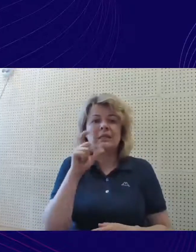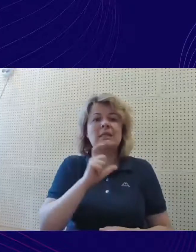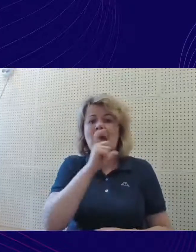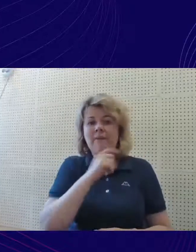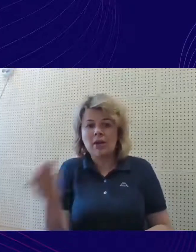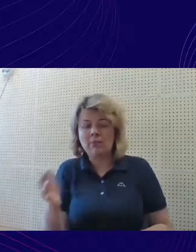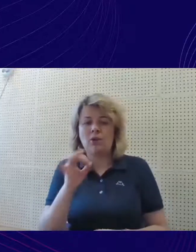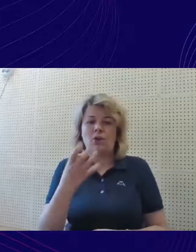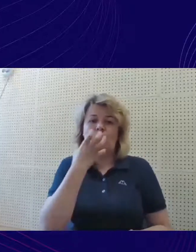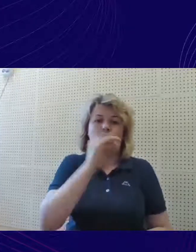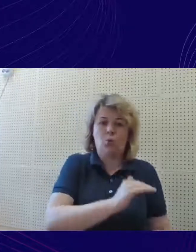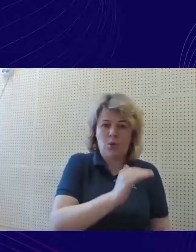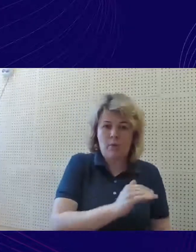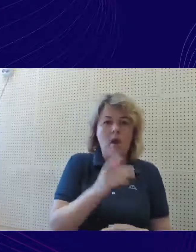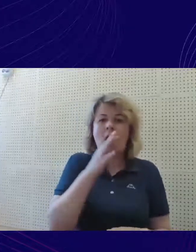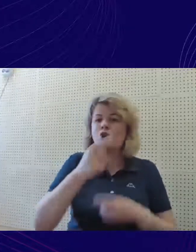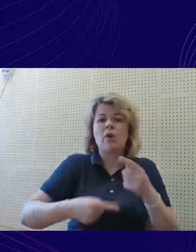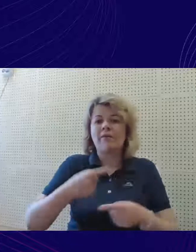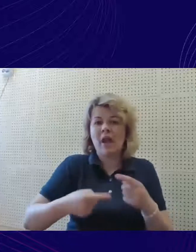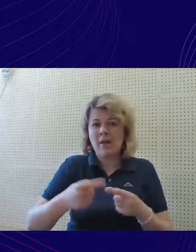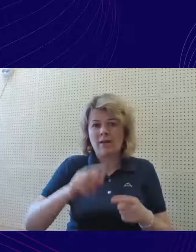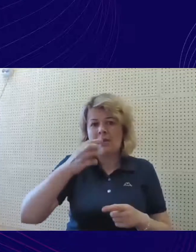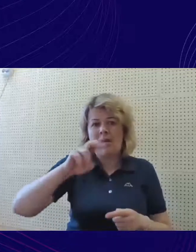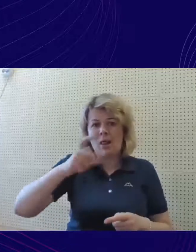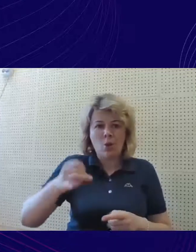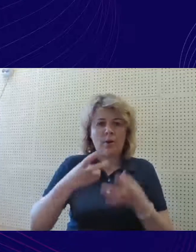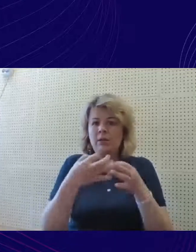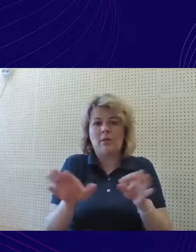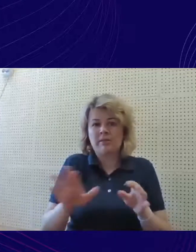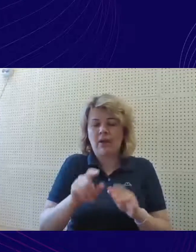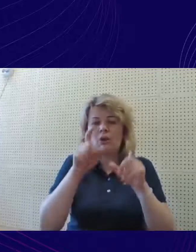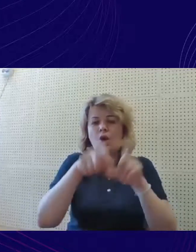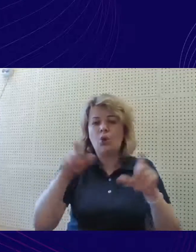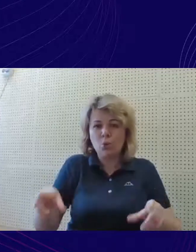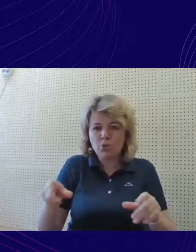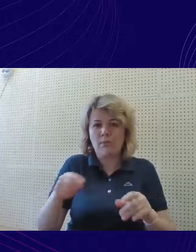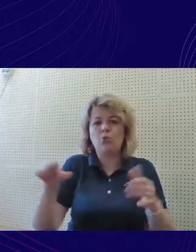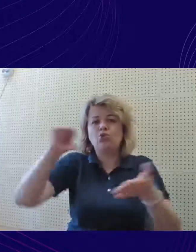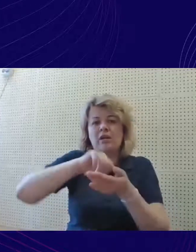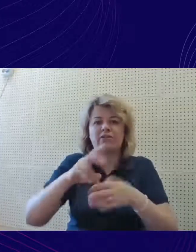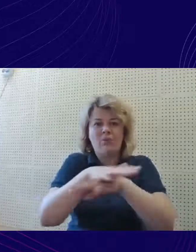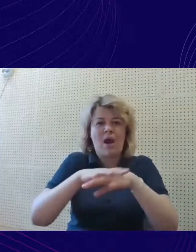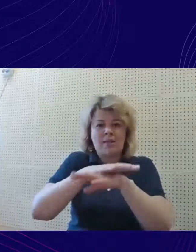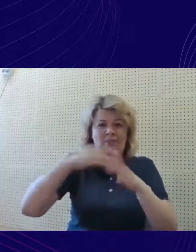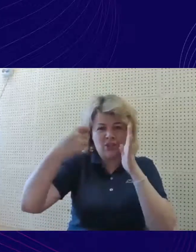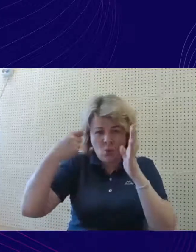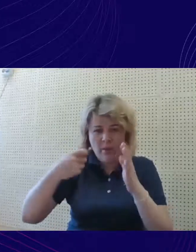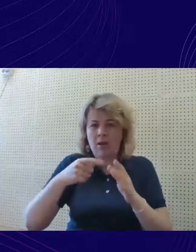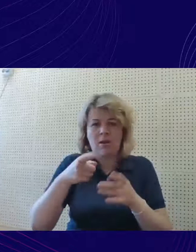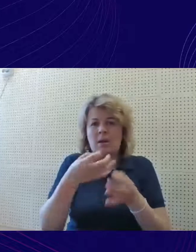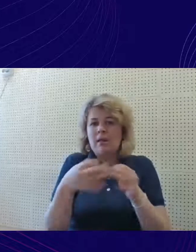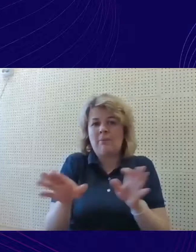не позволяло массовке чувствовать себя людьми из того времени и хорошо исполнять свою задачу. То есть, как